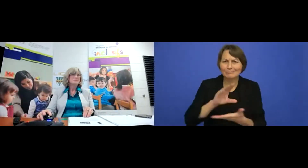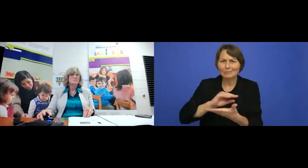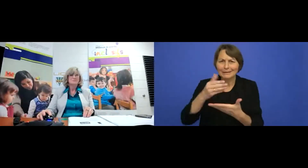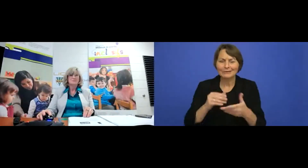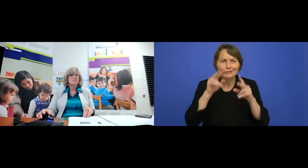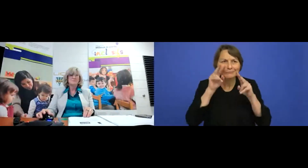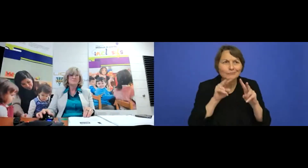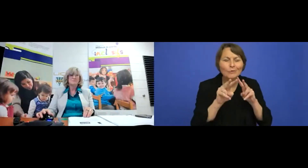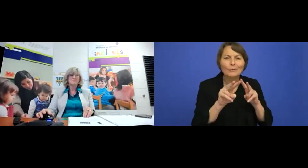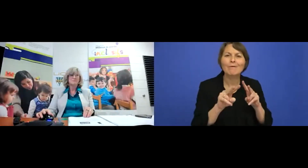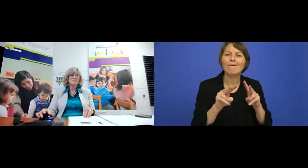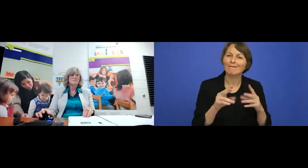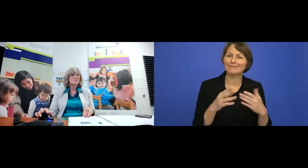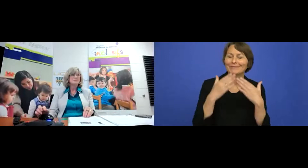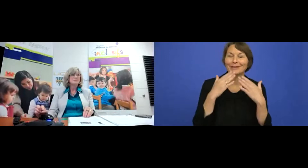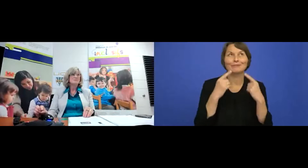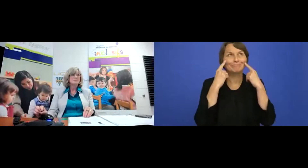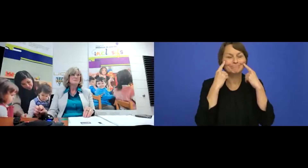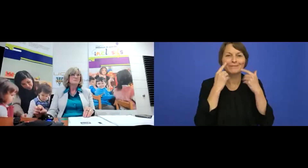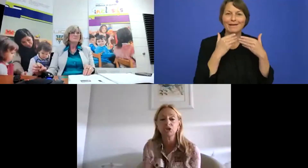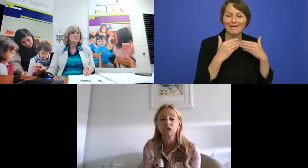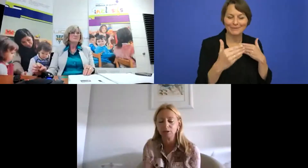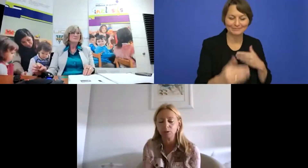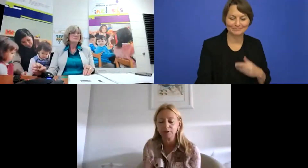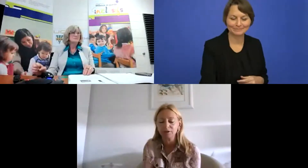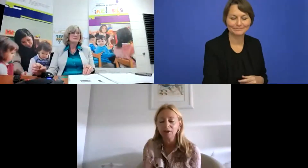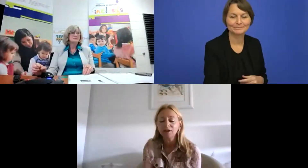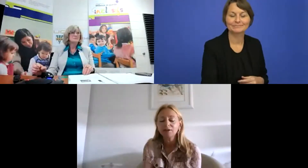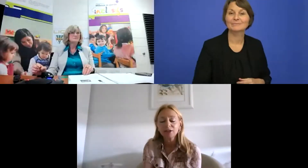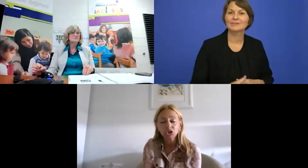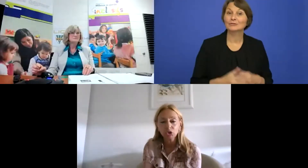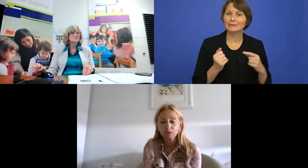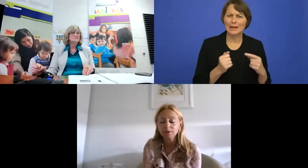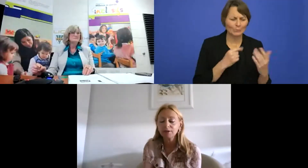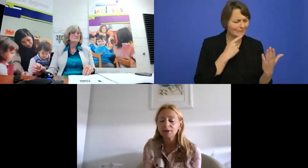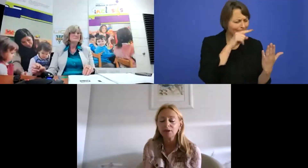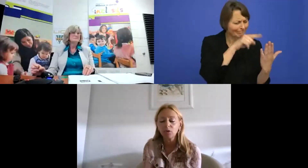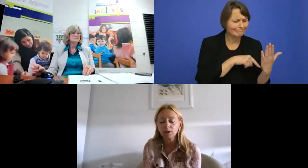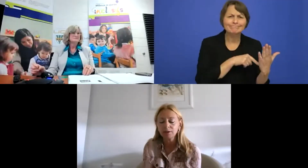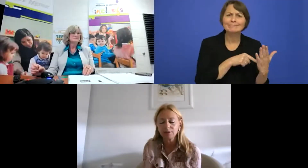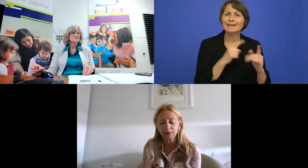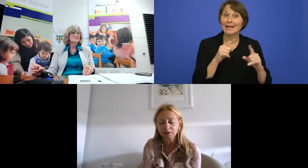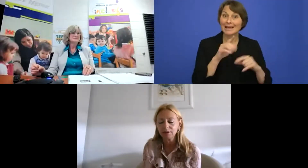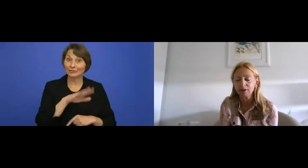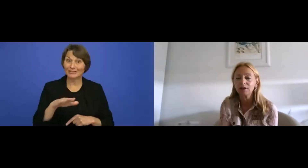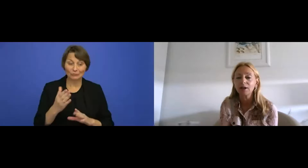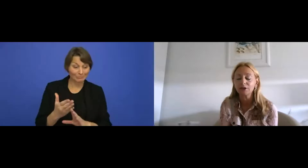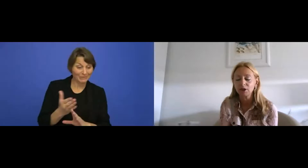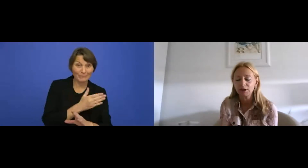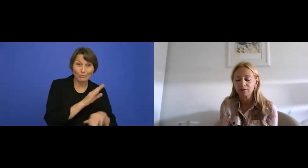publication. Aujourd'hui, il y a trop d'enfants qui n'ont pas d'accès